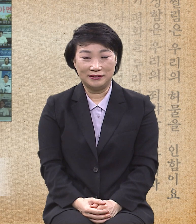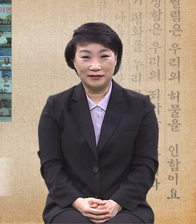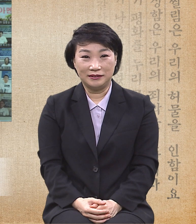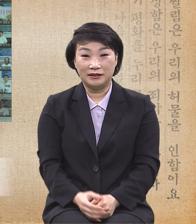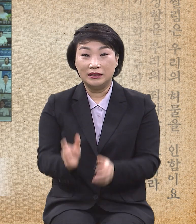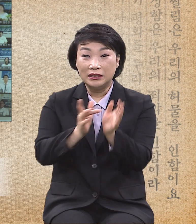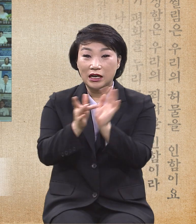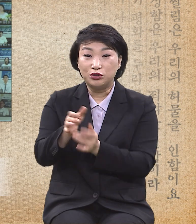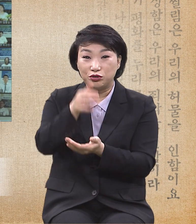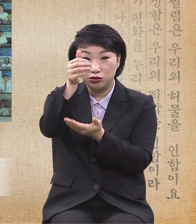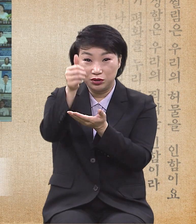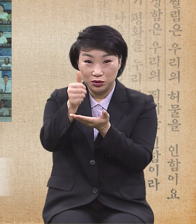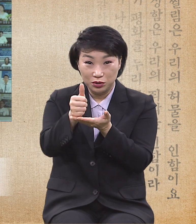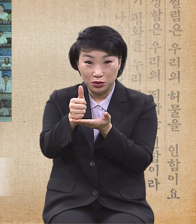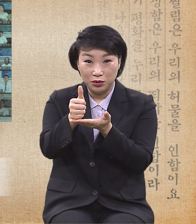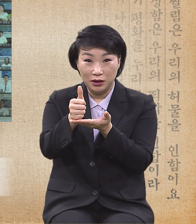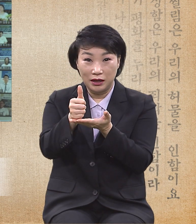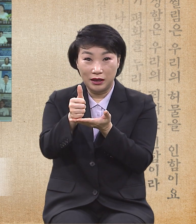예수 그리스도의